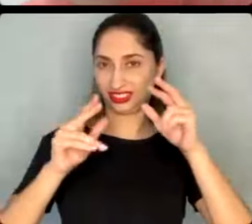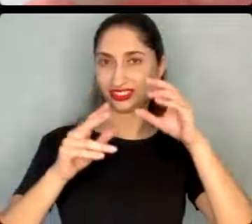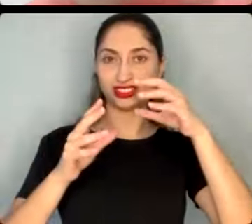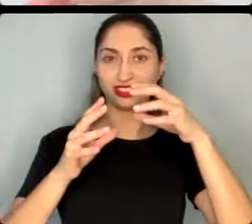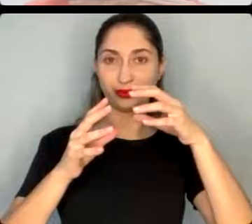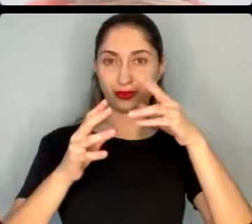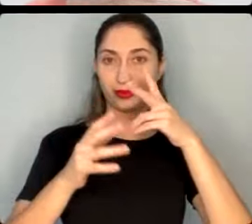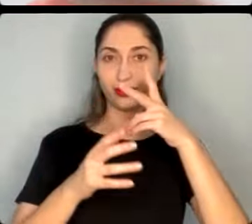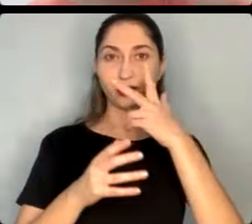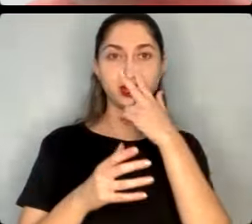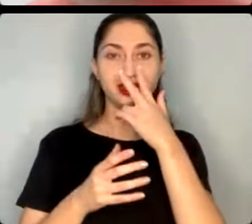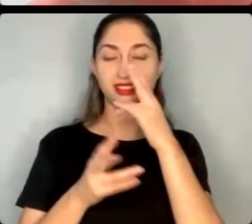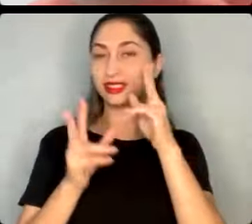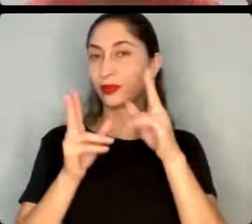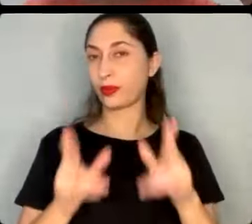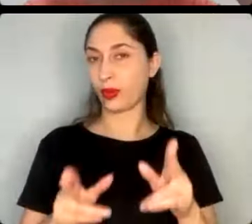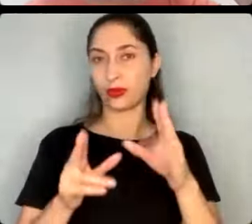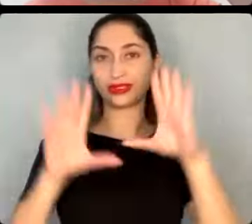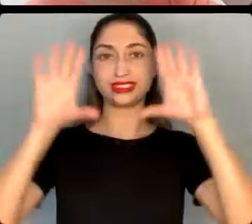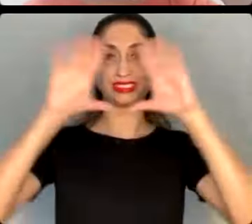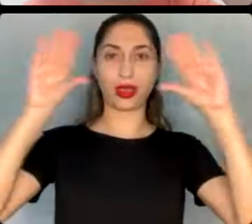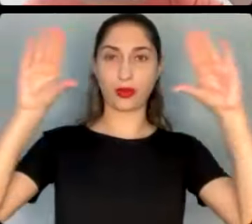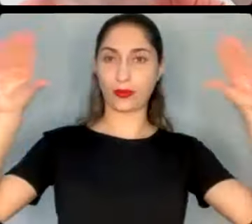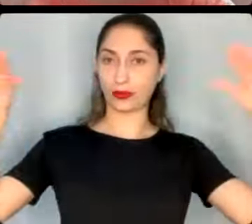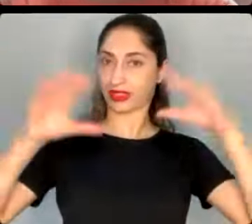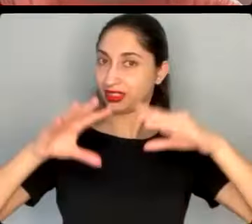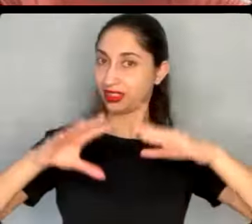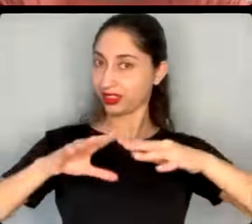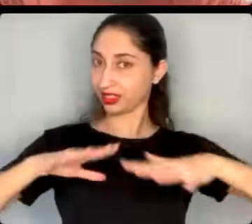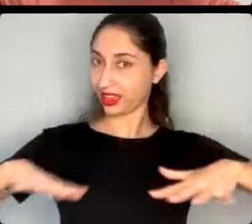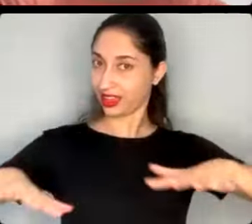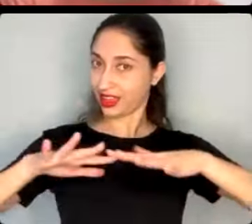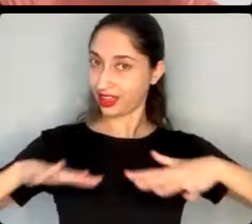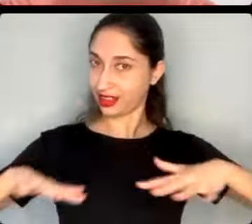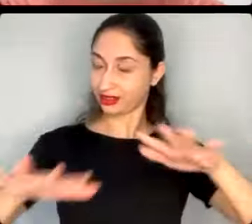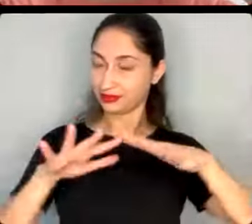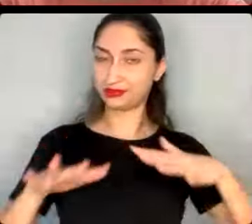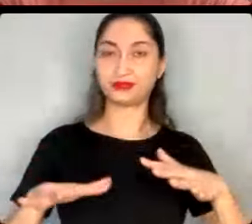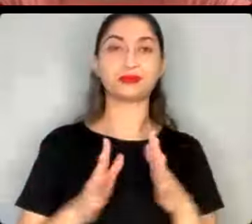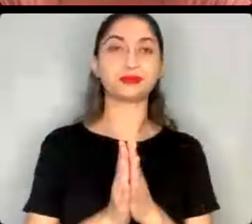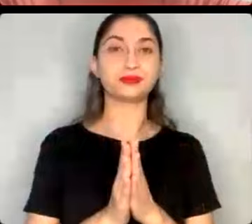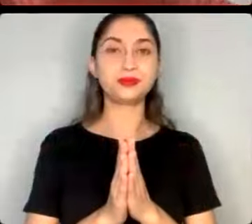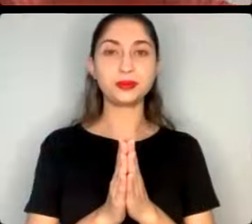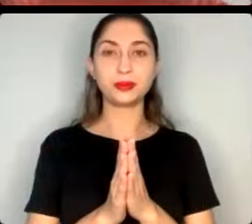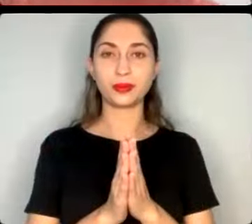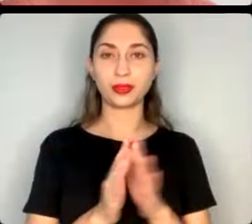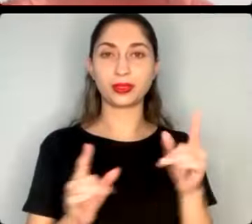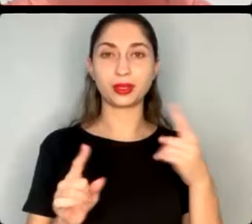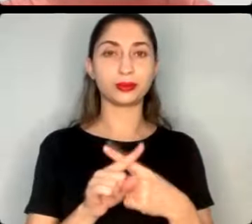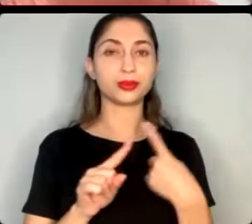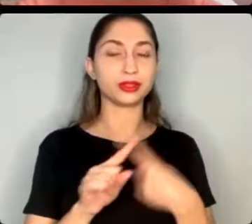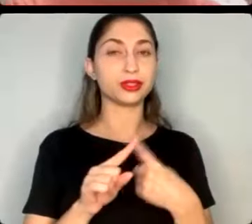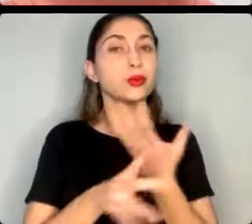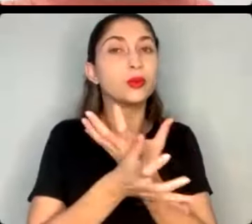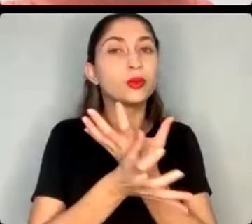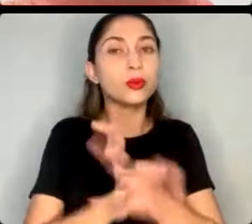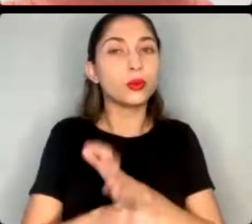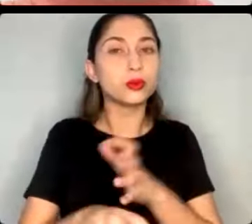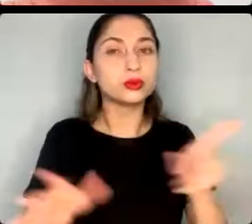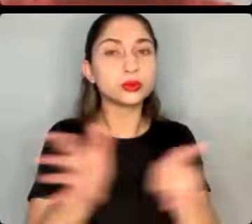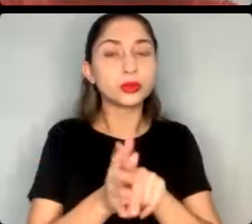relação céu e terra, né? Ele é o osso que expande, né, toda a relação aqui